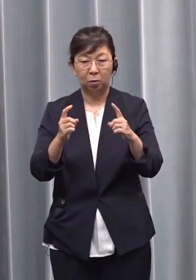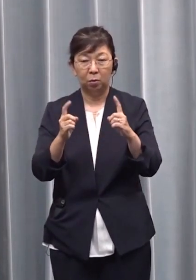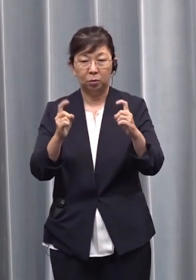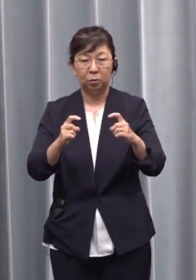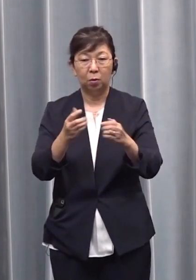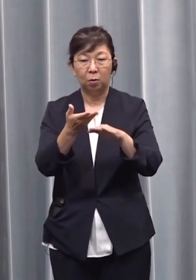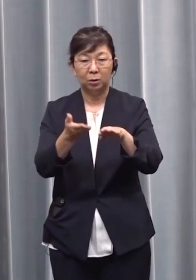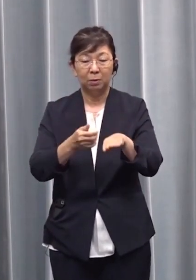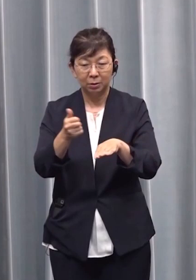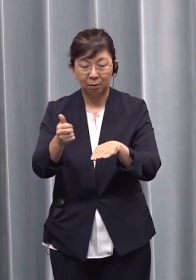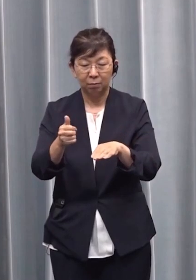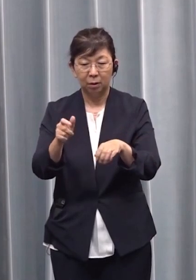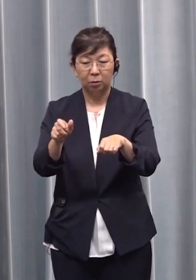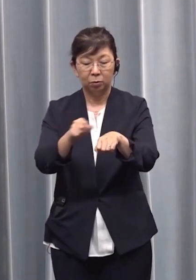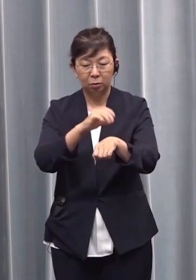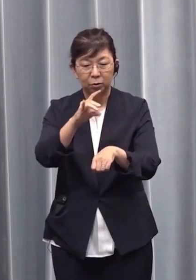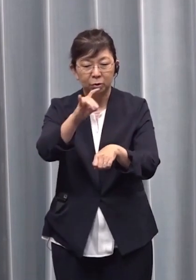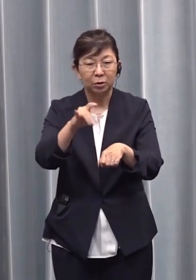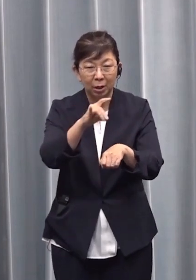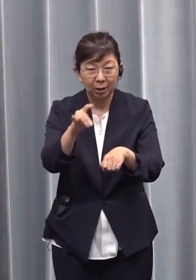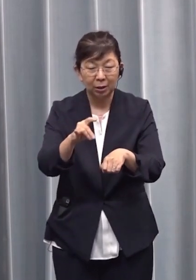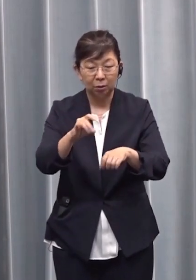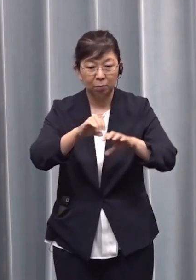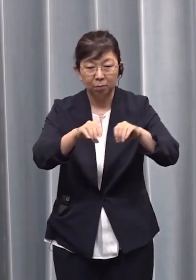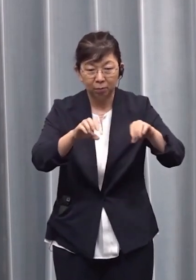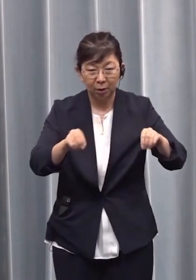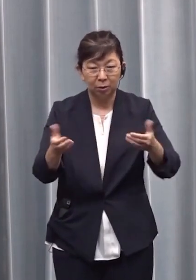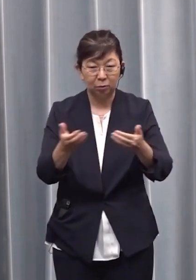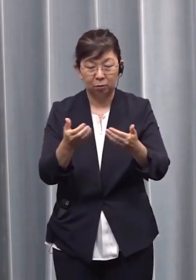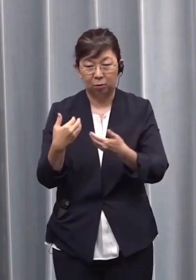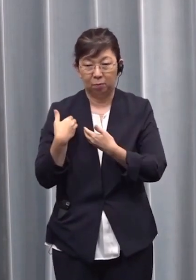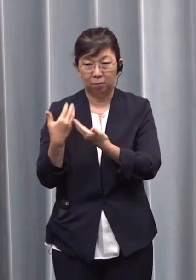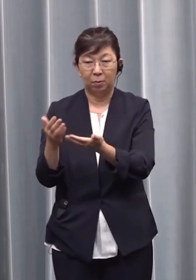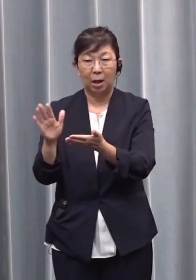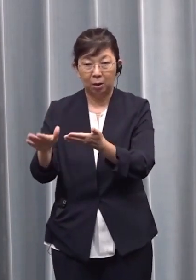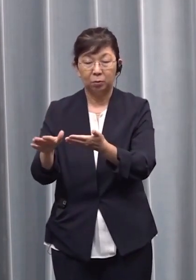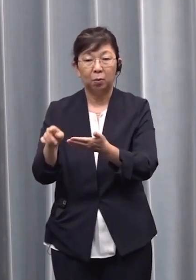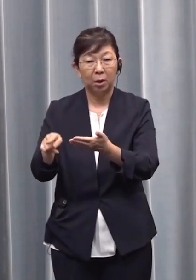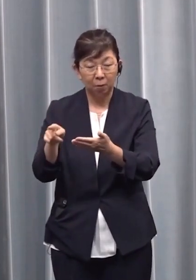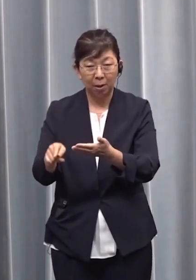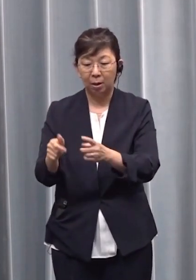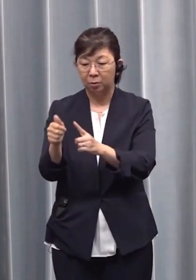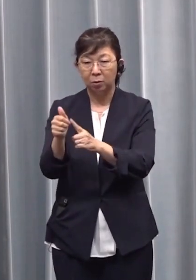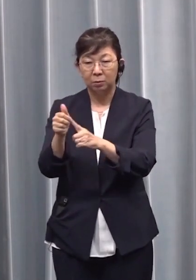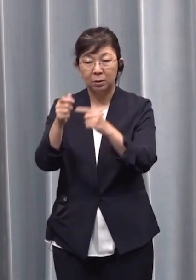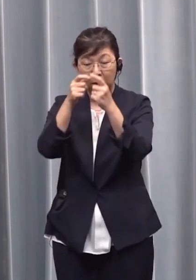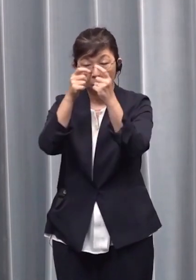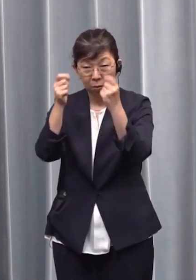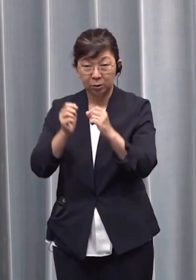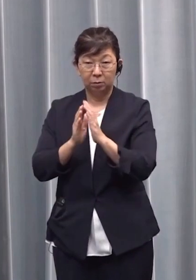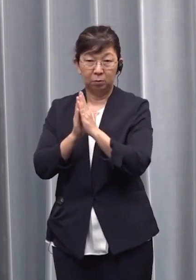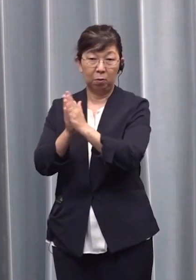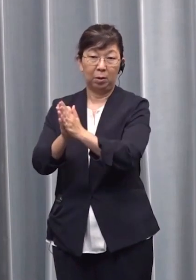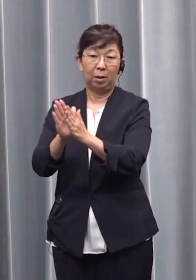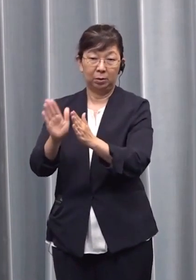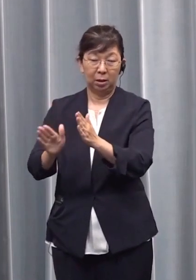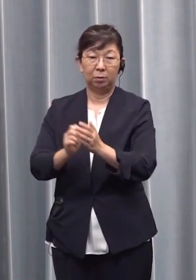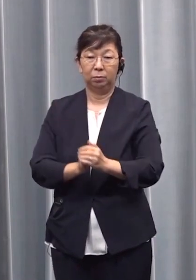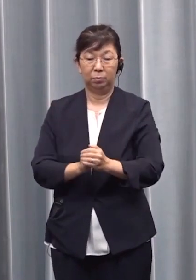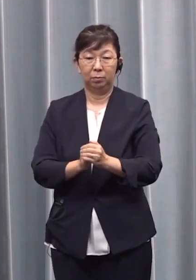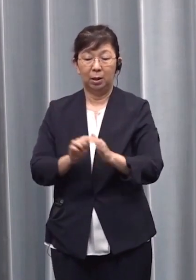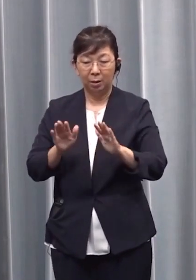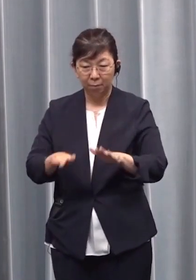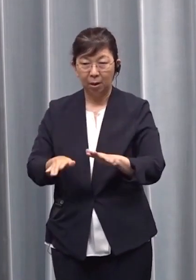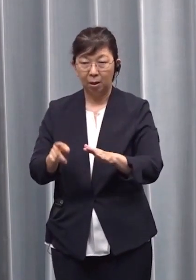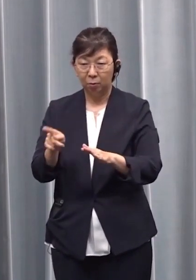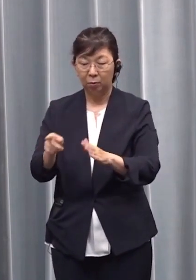の働きかけに関する委託をされているんですが、警察庁曰くこれは城島さん個人にお願いしているので、今のところ